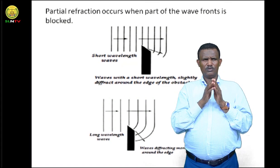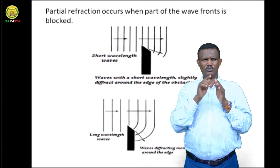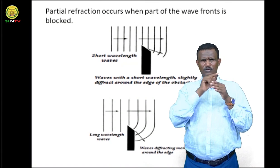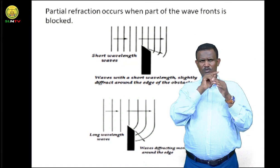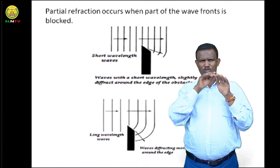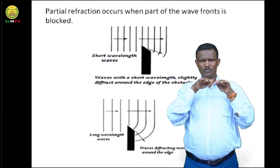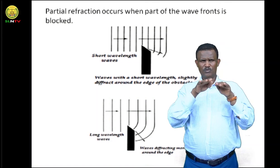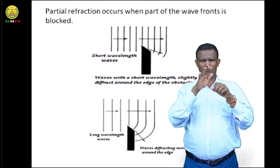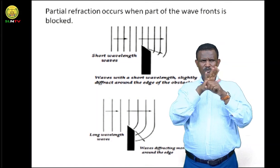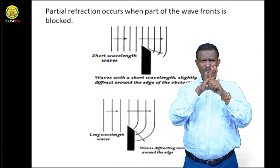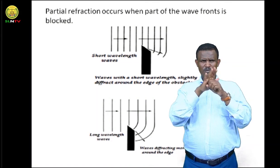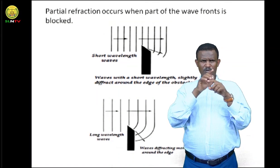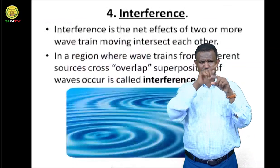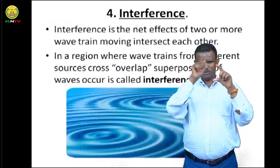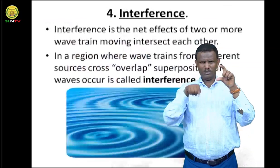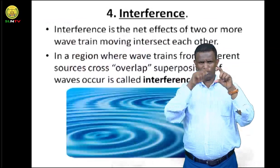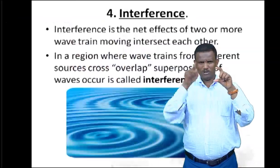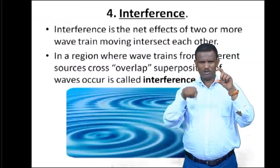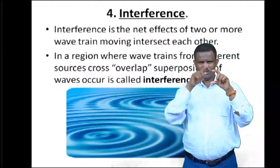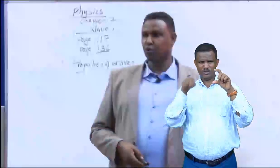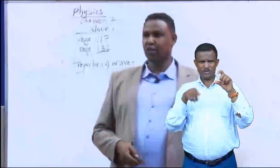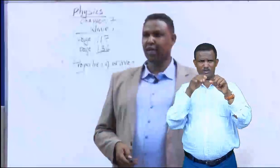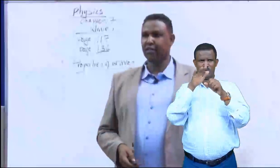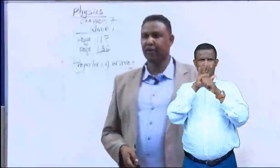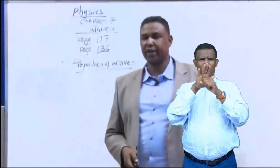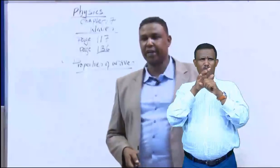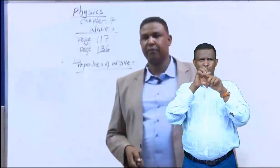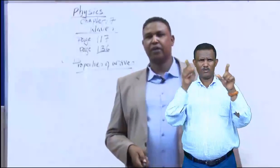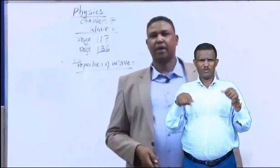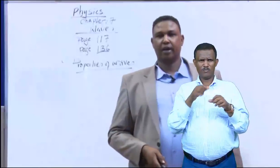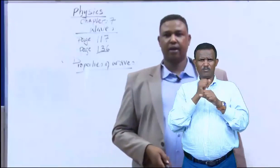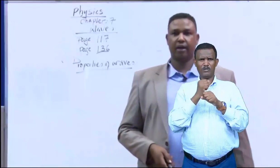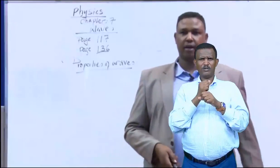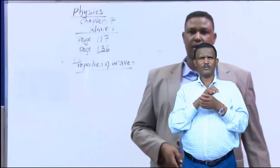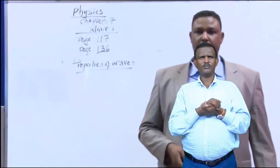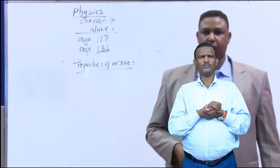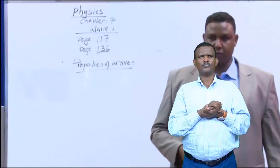ama leexashada wave-ka samaynayso way ka badnaanaysaa kii hore jinaynaa cashirkeennii